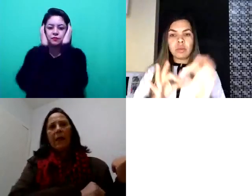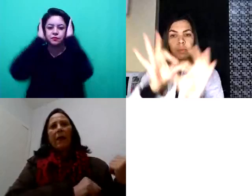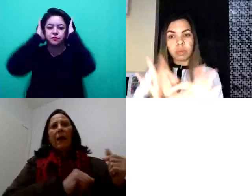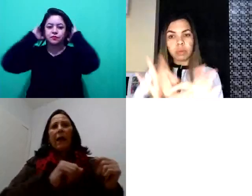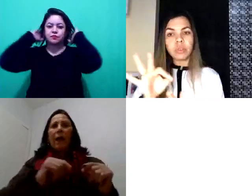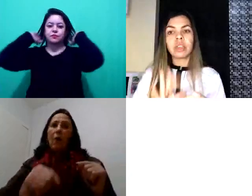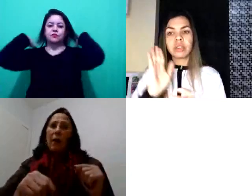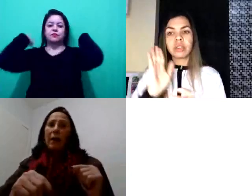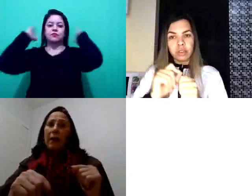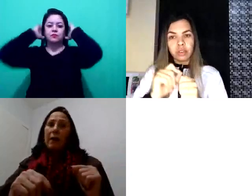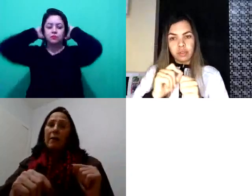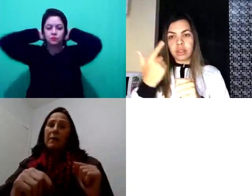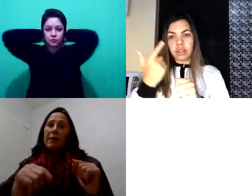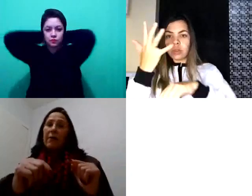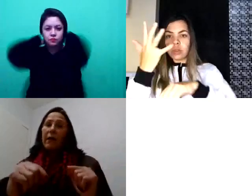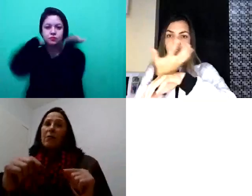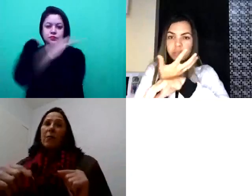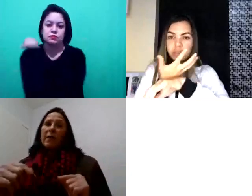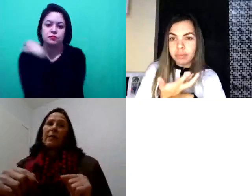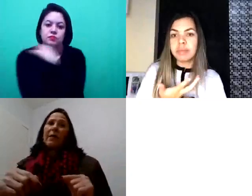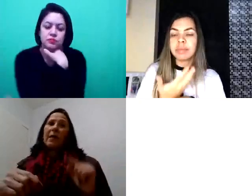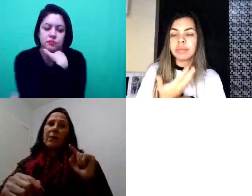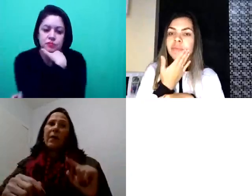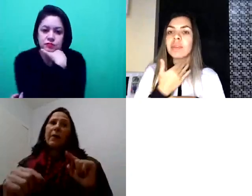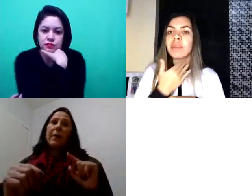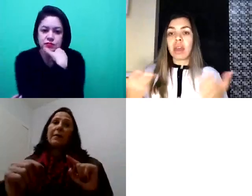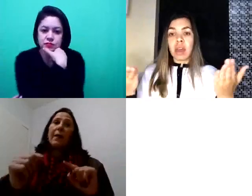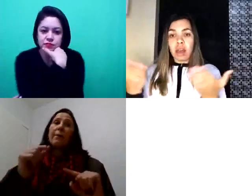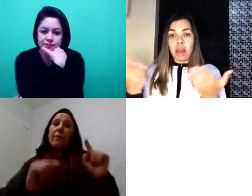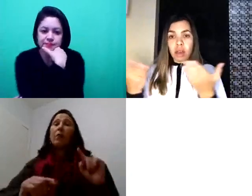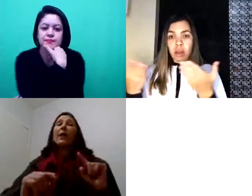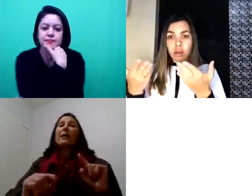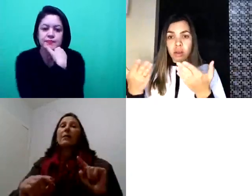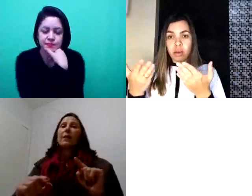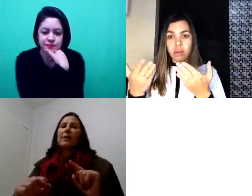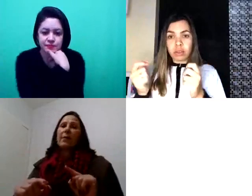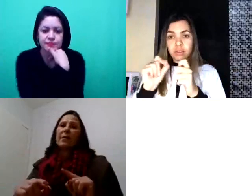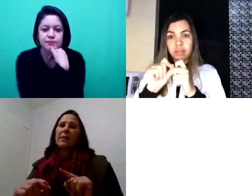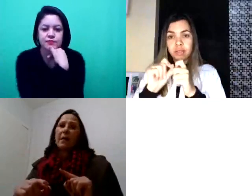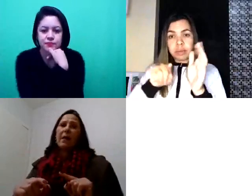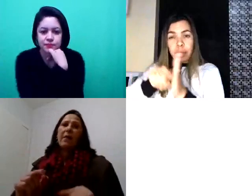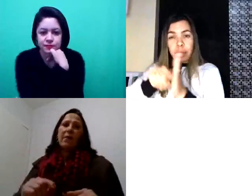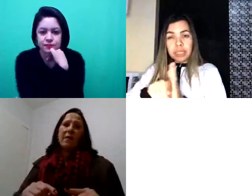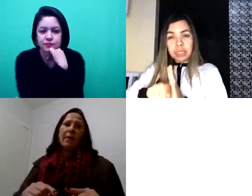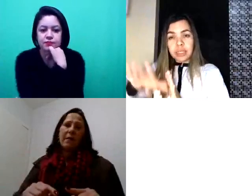né? Agora, se fez com pesquisa de campo, tem que pensar em mudar essa pesquisa e fazer